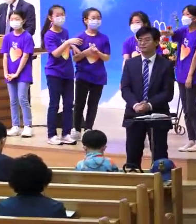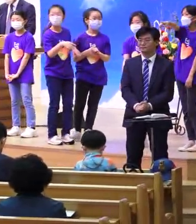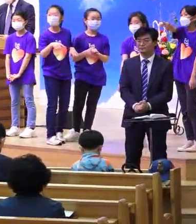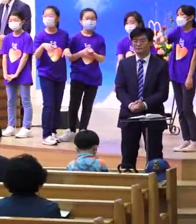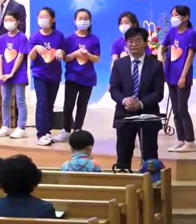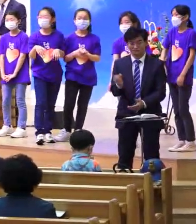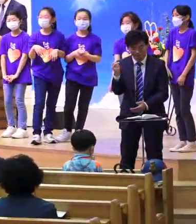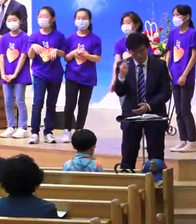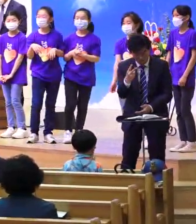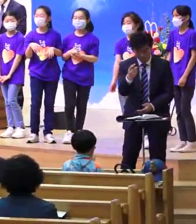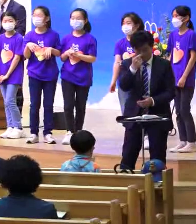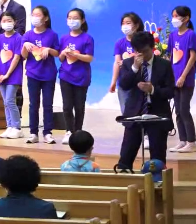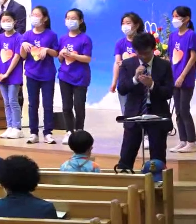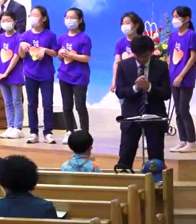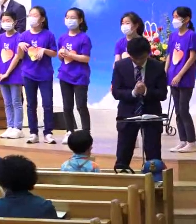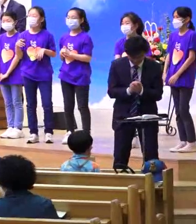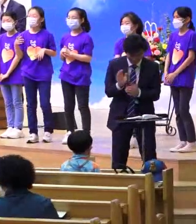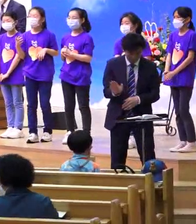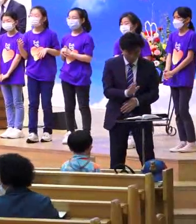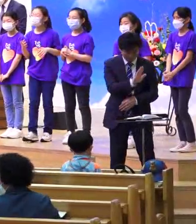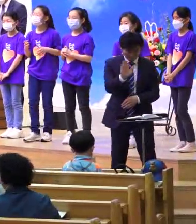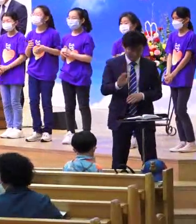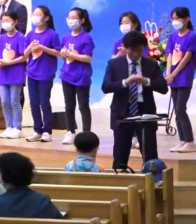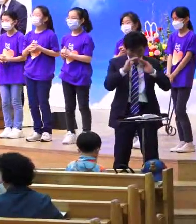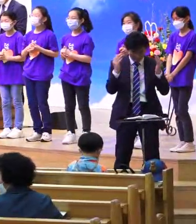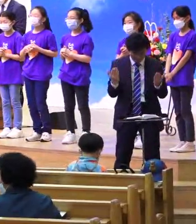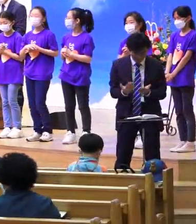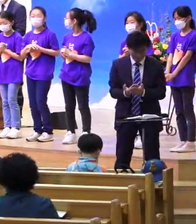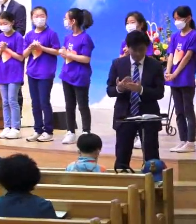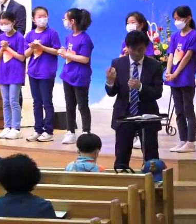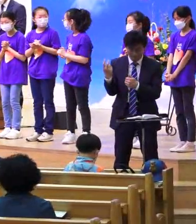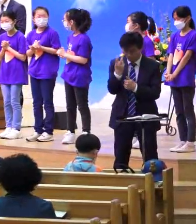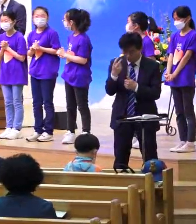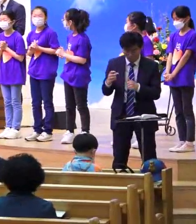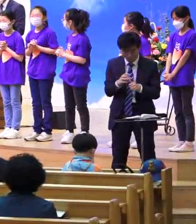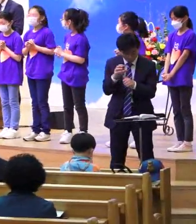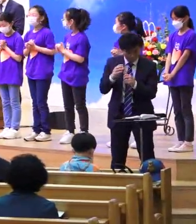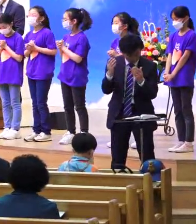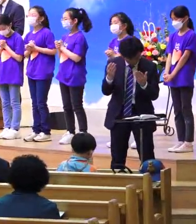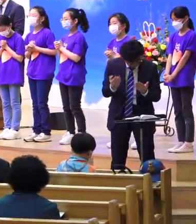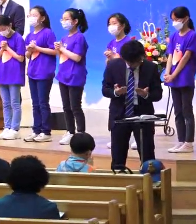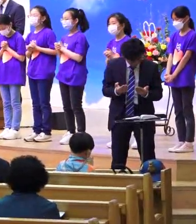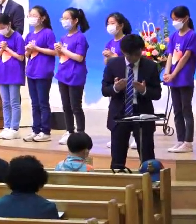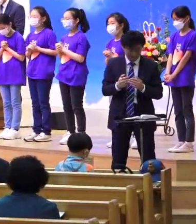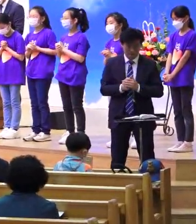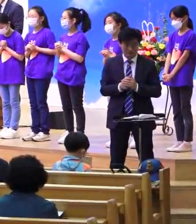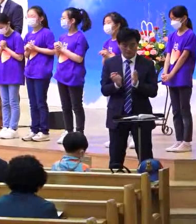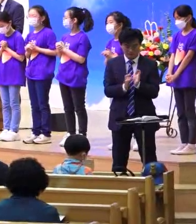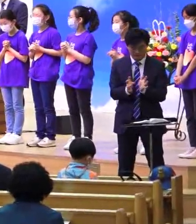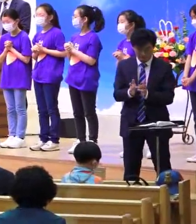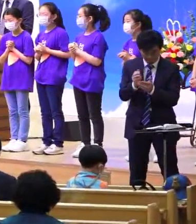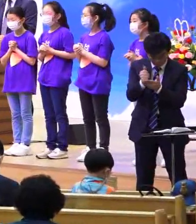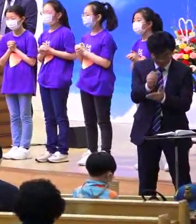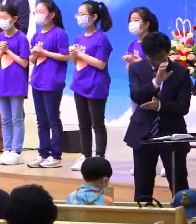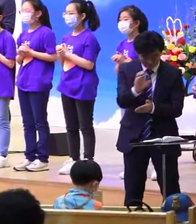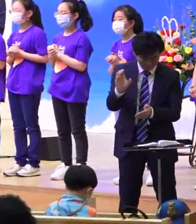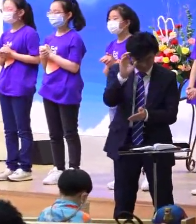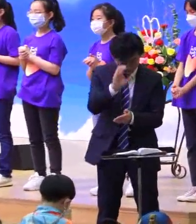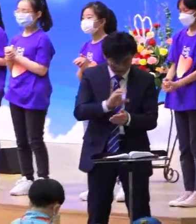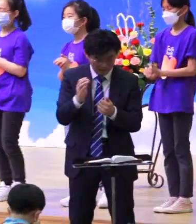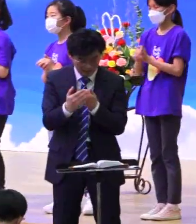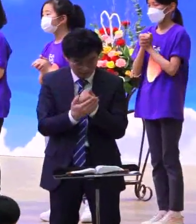우리의 모든 가족들을 구원받기를 원하시는 하나님, 구원의 중표인 예수 그리스도 십자가를 세워주시고 그